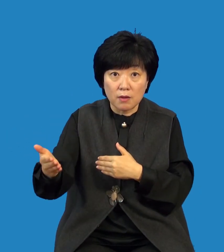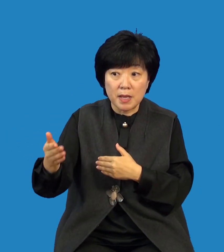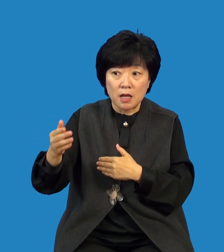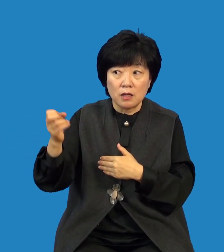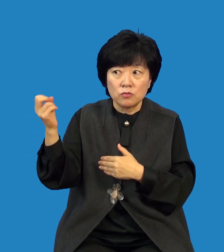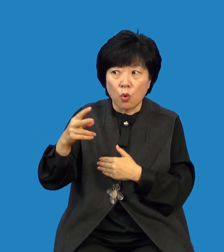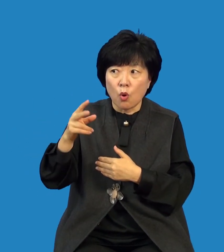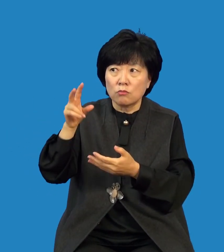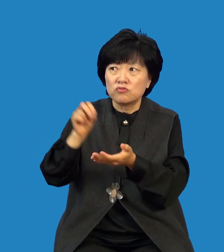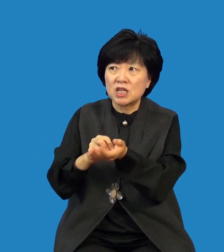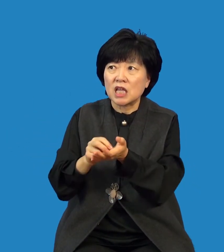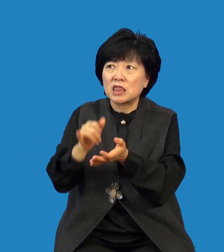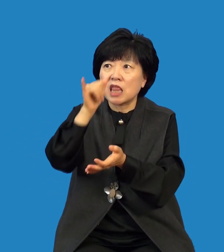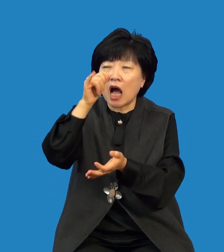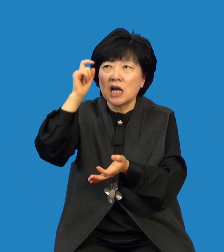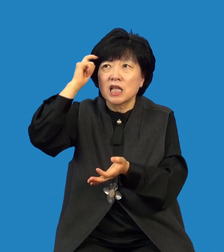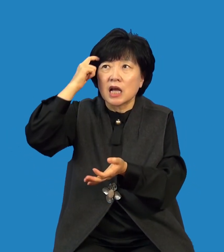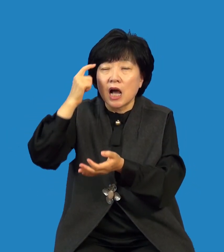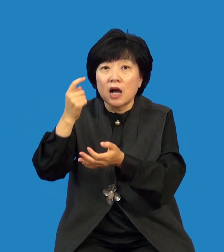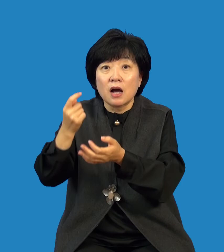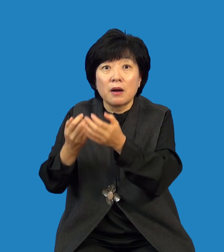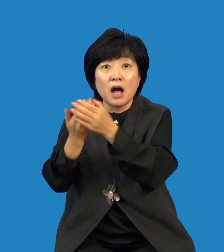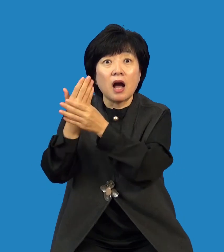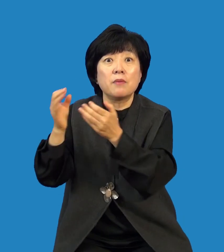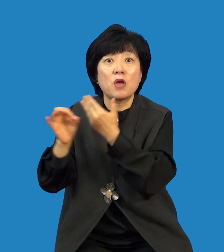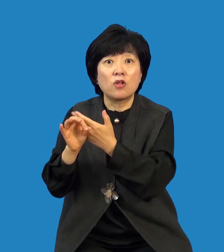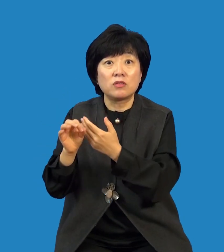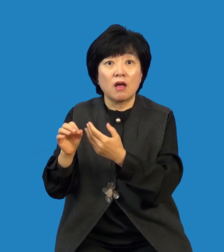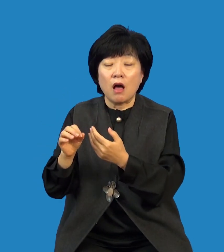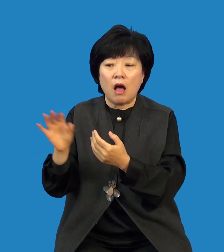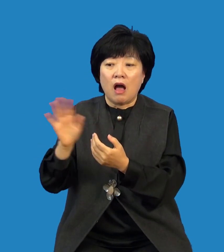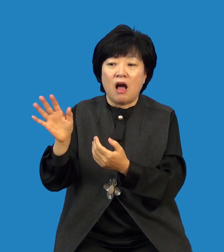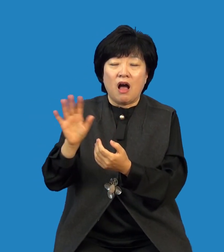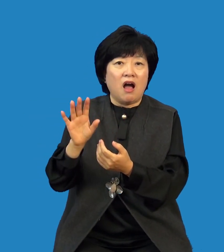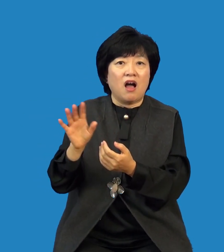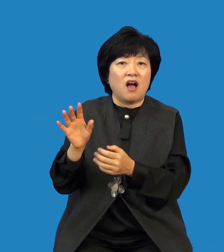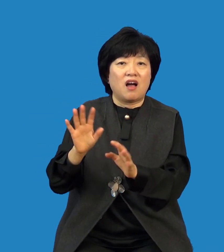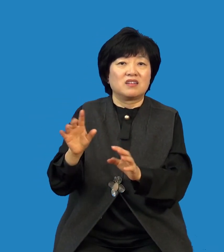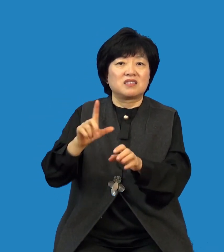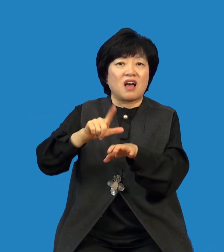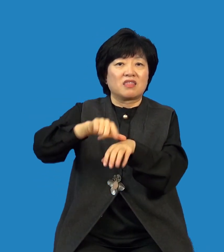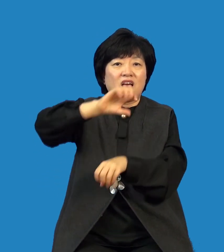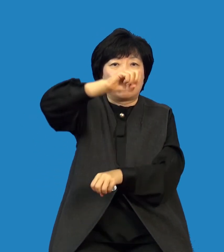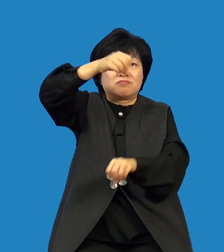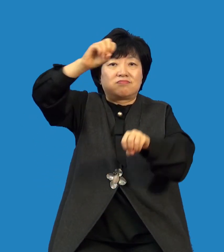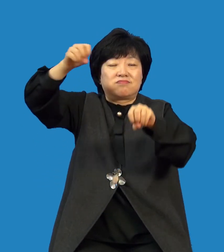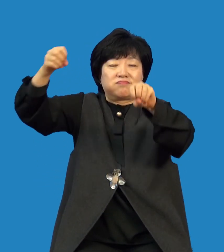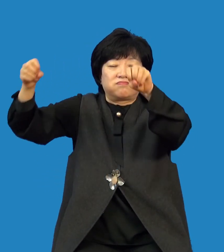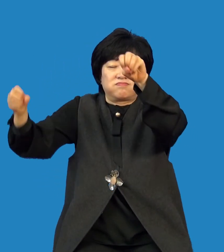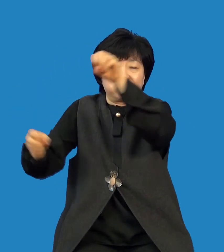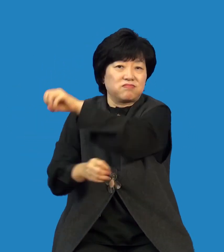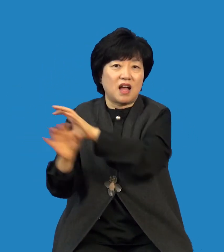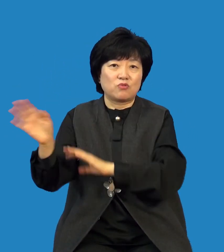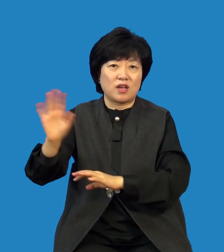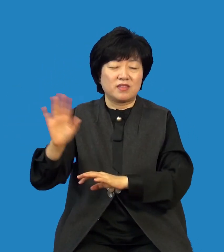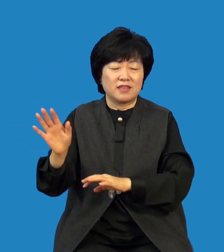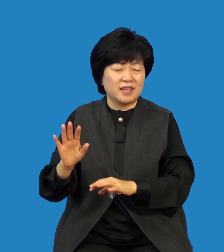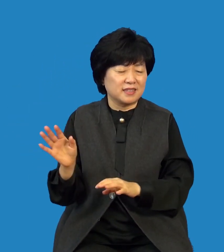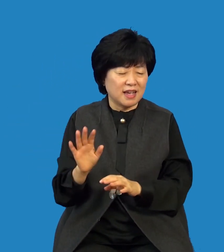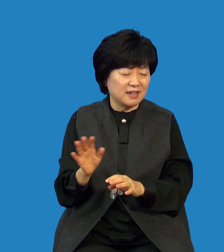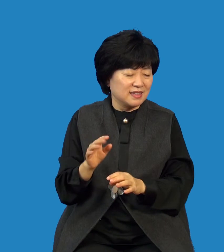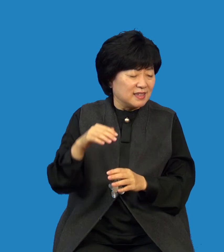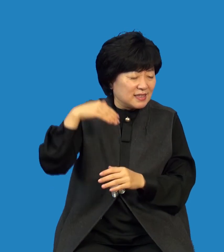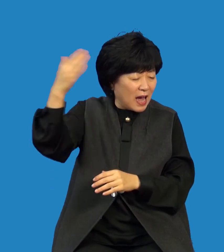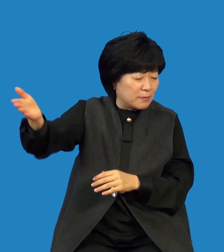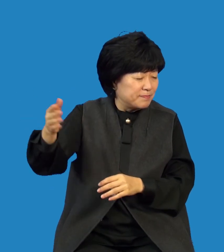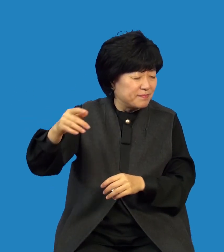그럼 그것까지 다 만들어서 발표해야 되는데 그건 너무 어렵고, 일단 결과 나오면 빨리 발표하고 그 다음에 문제가 생기면 훨씬 좋아요. 그러면